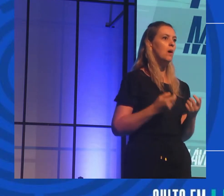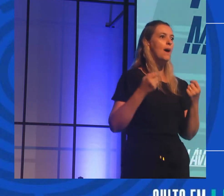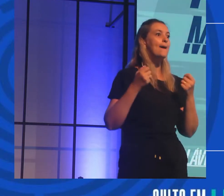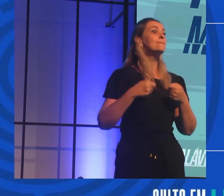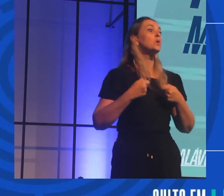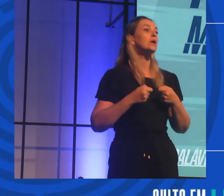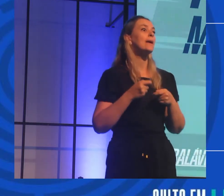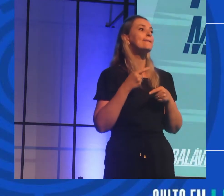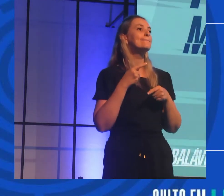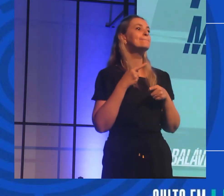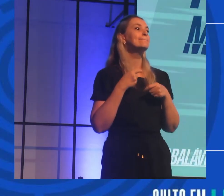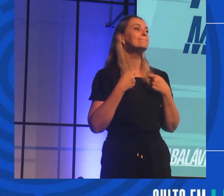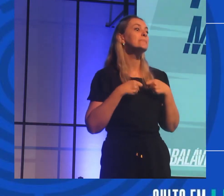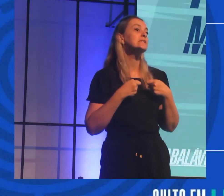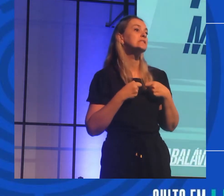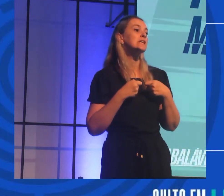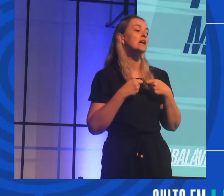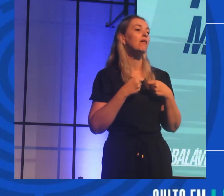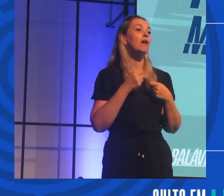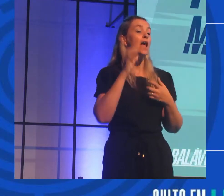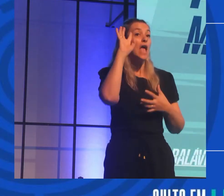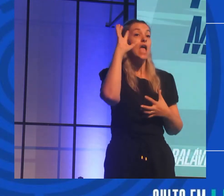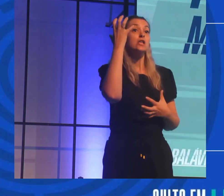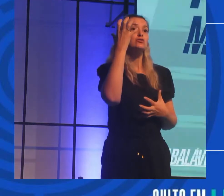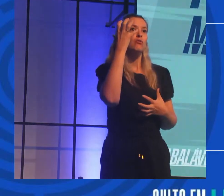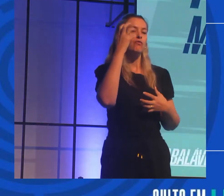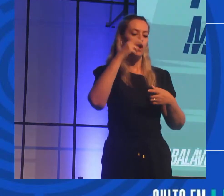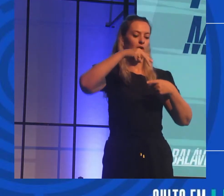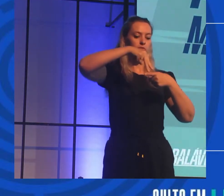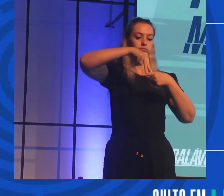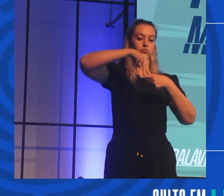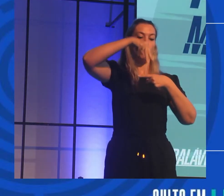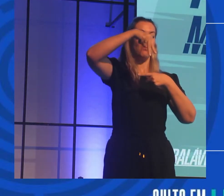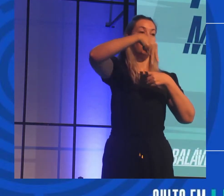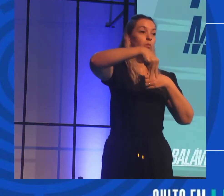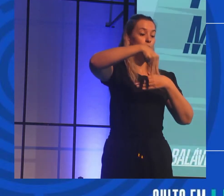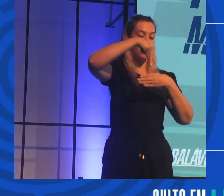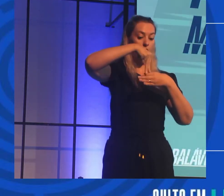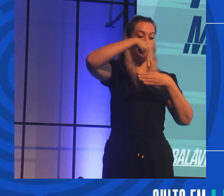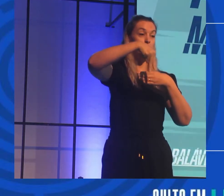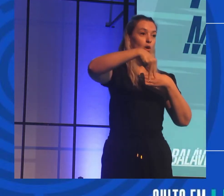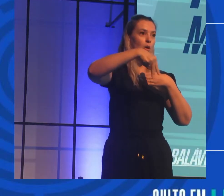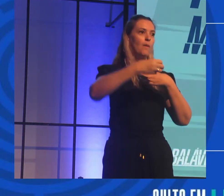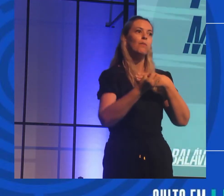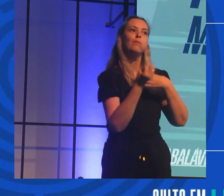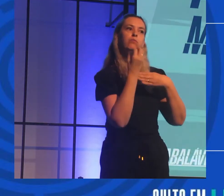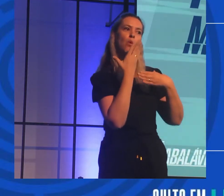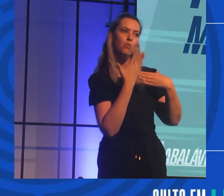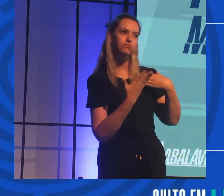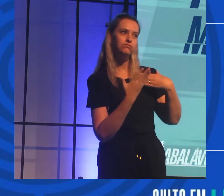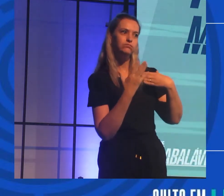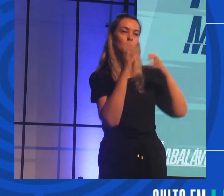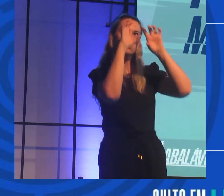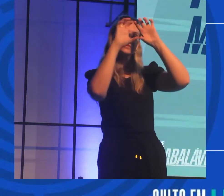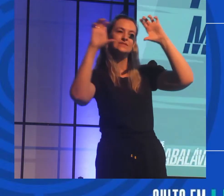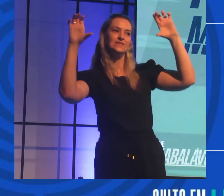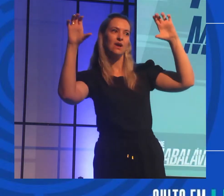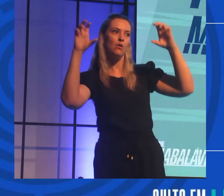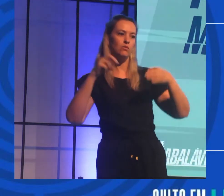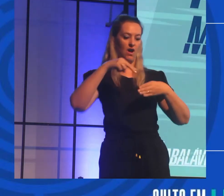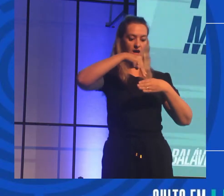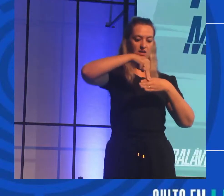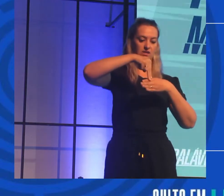verdade esse é o seu foco. Por isso, gente, um ataque espiritual não é um sinal de que você está fazendo algo